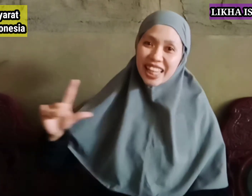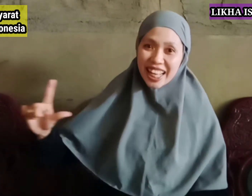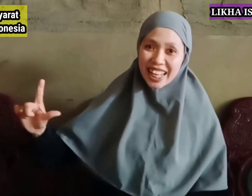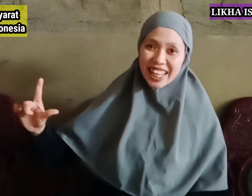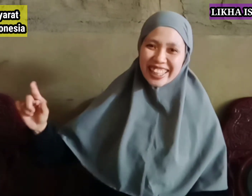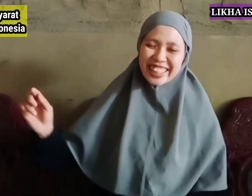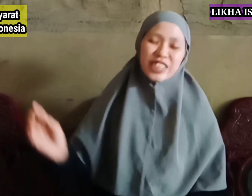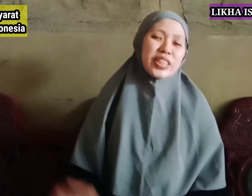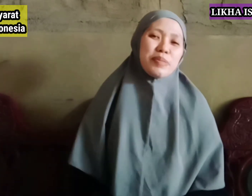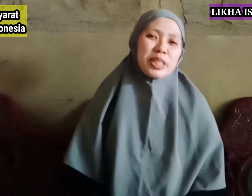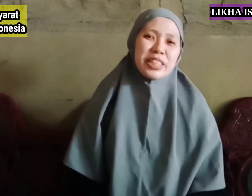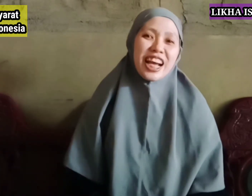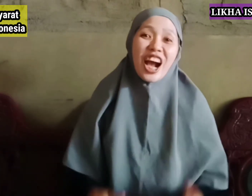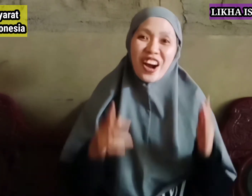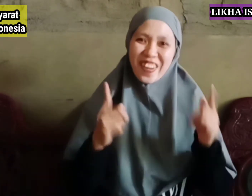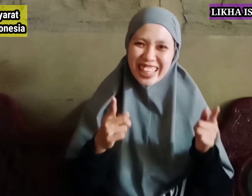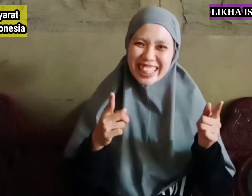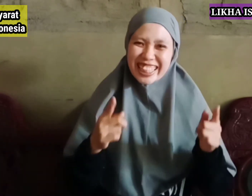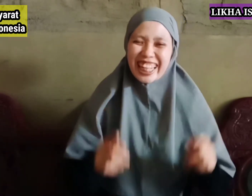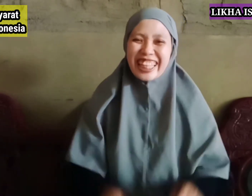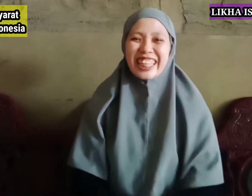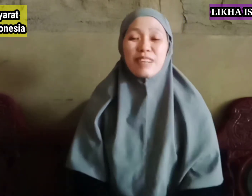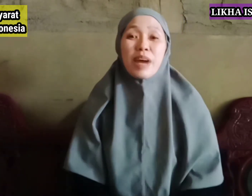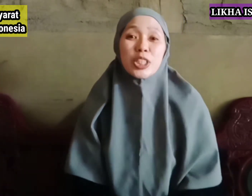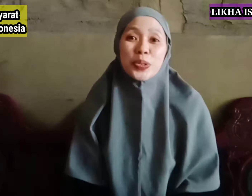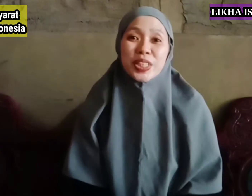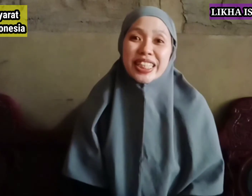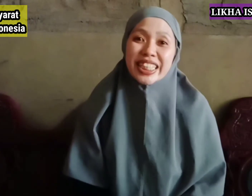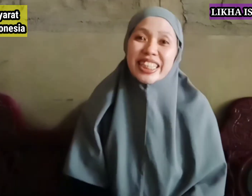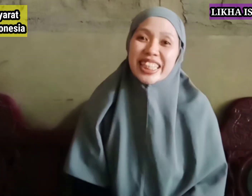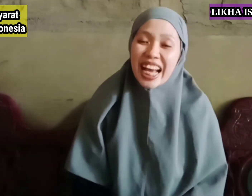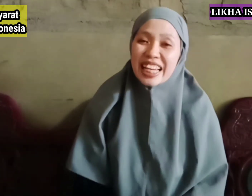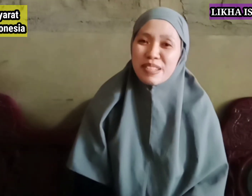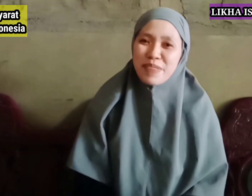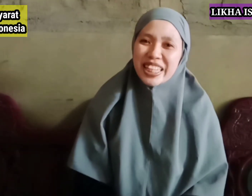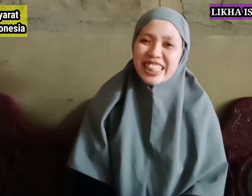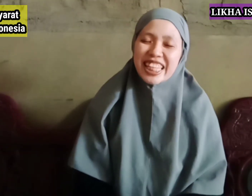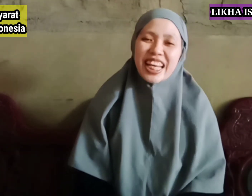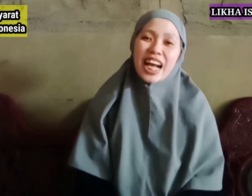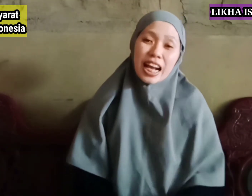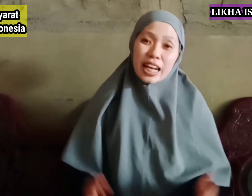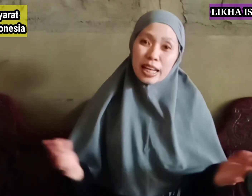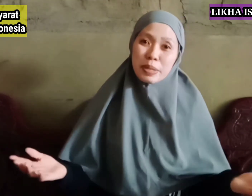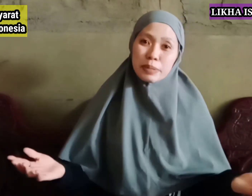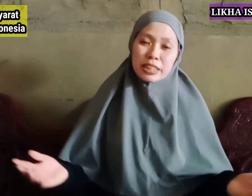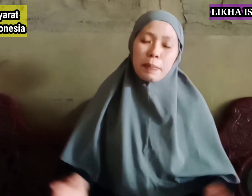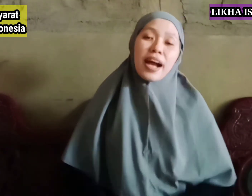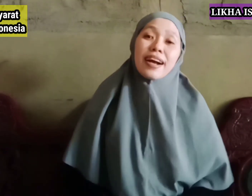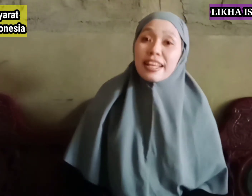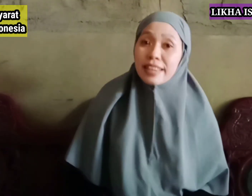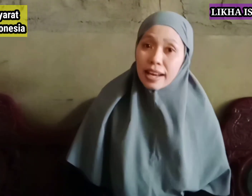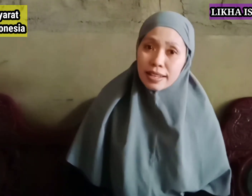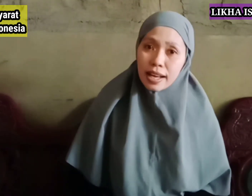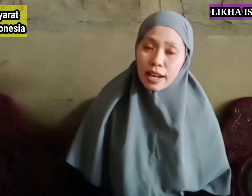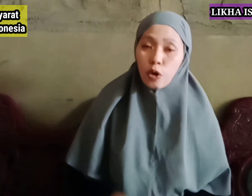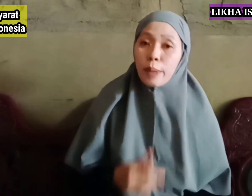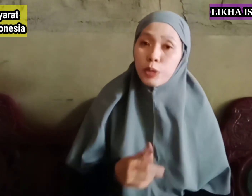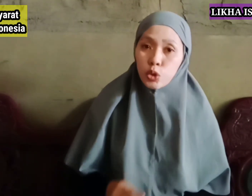katakanlah gitu ya teman-teman ya. Oke, sekarang kita masuk ke kalimatnya ya. Kalimat pertama, katakanlah kalau kamu itu